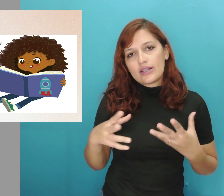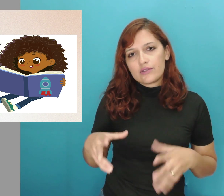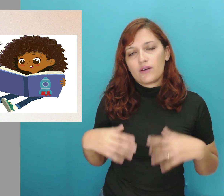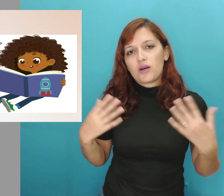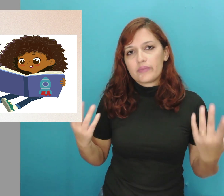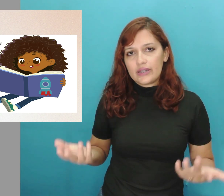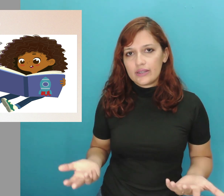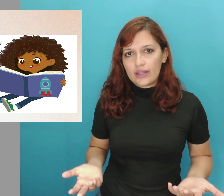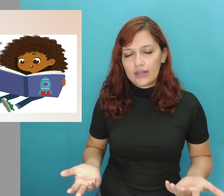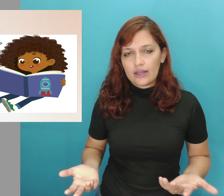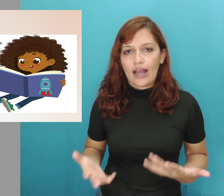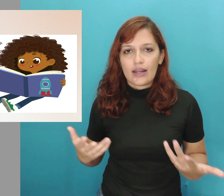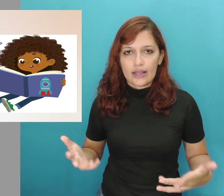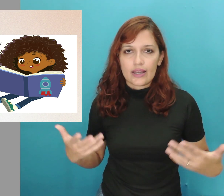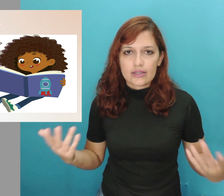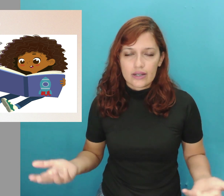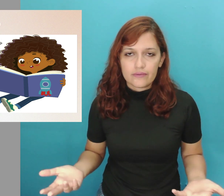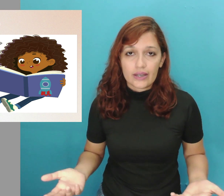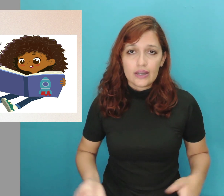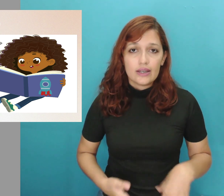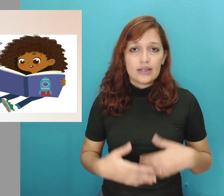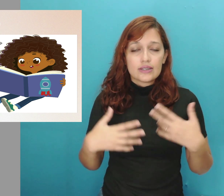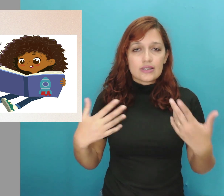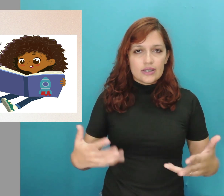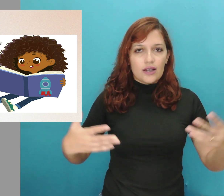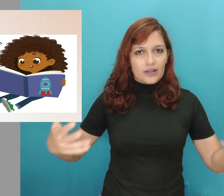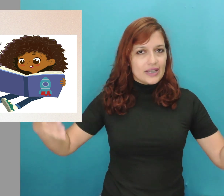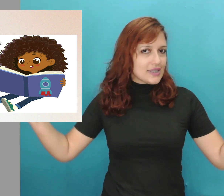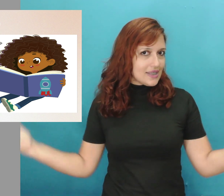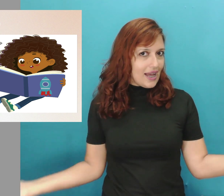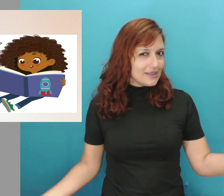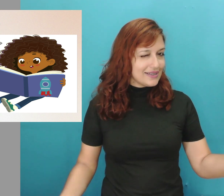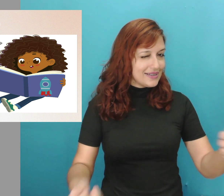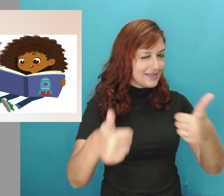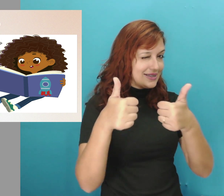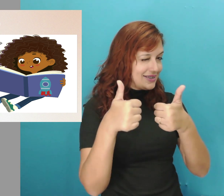vão aprender a ler e a escrever se alguém ensinar.